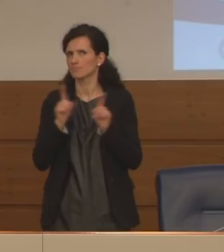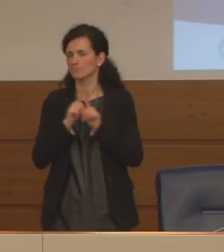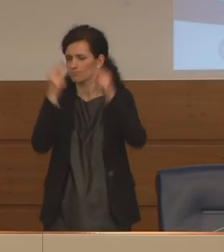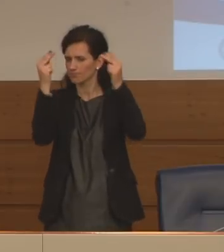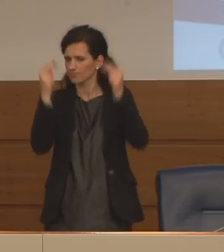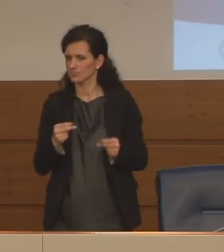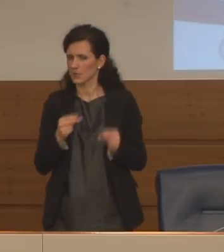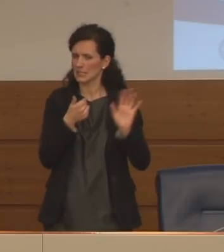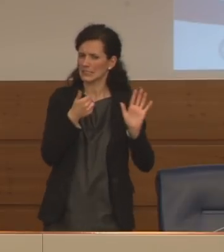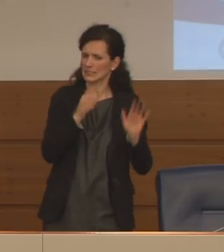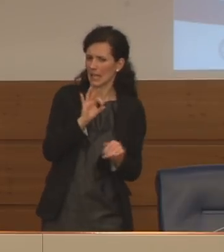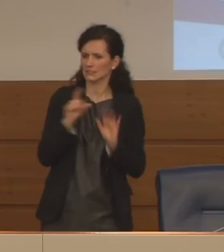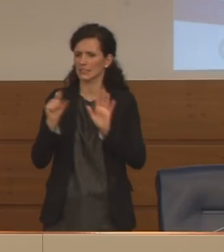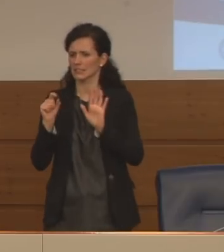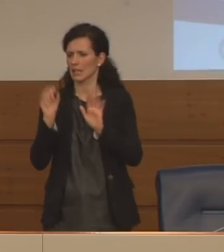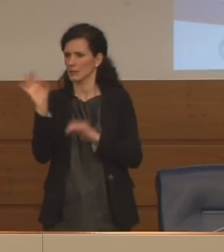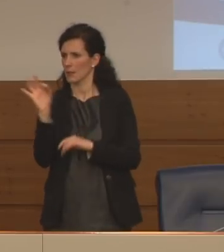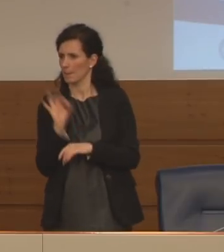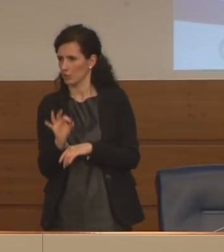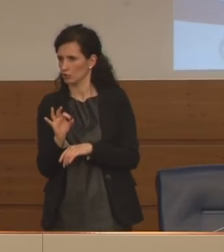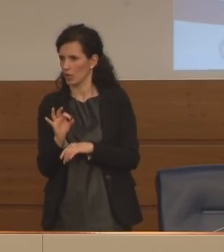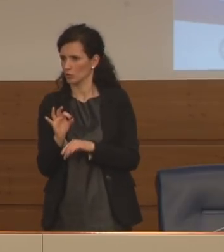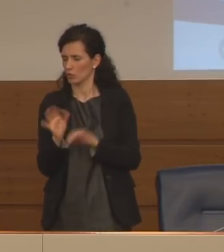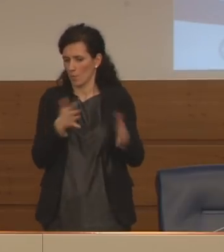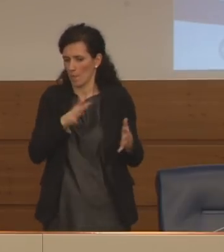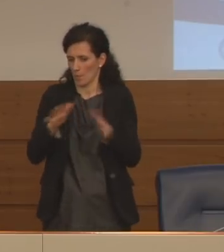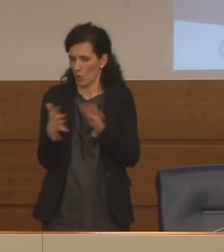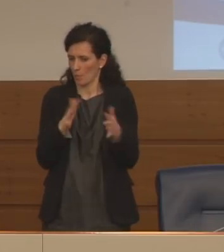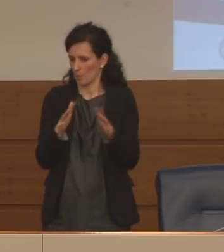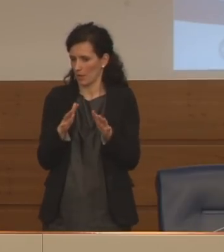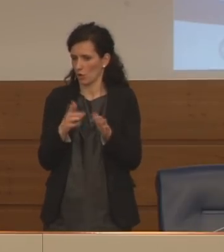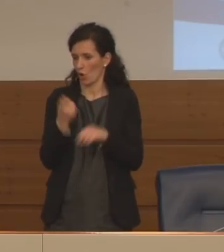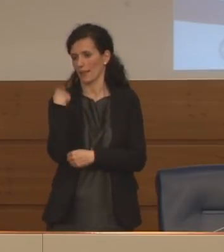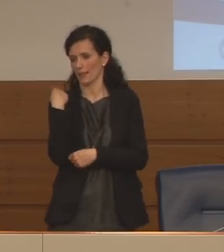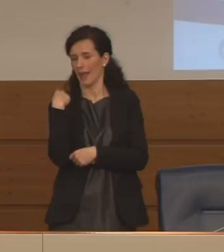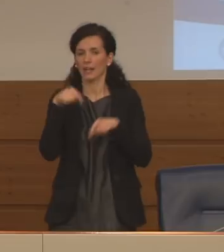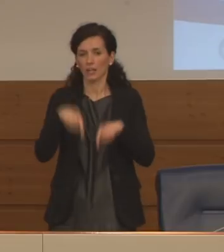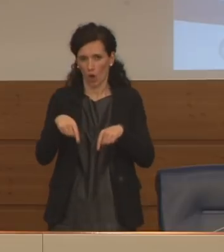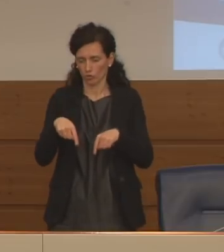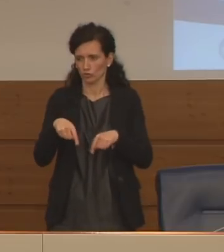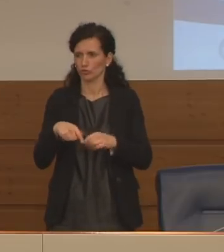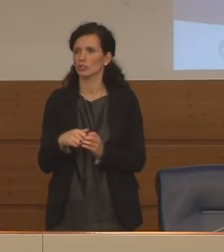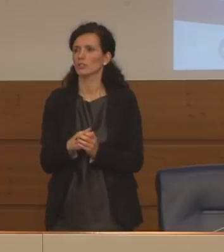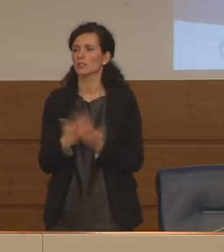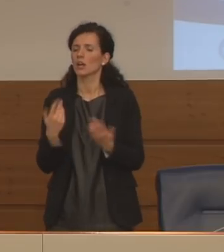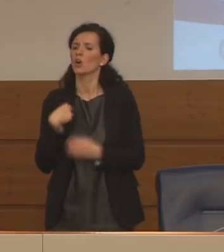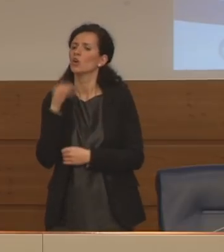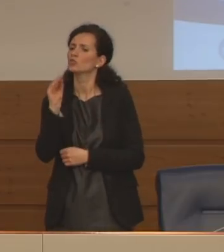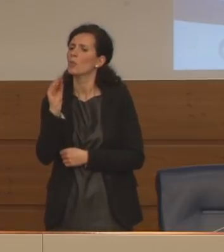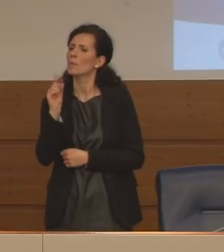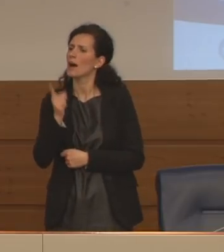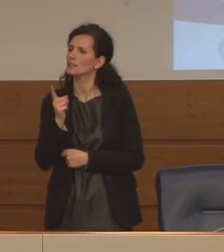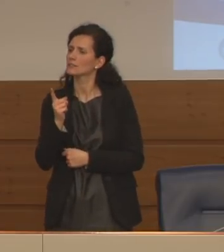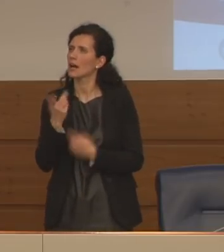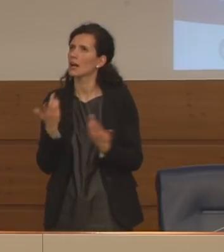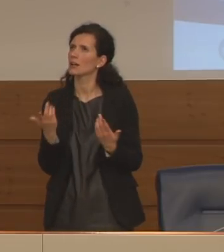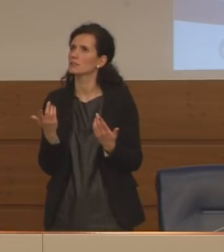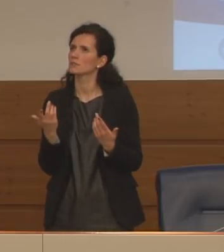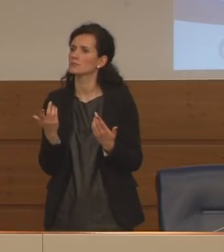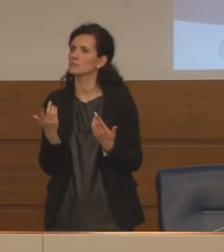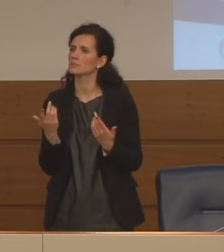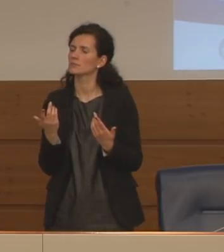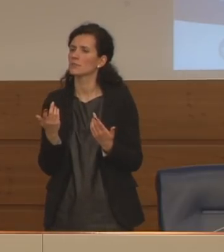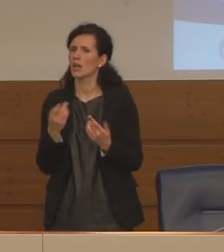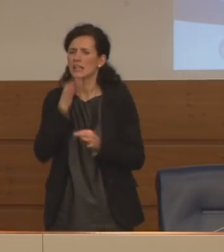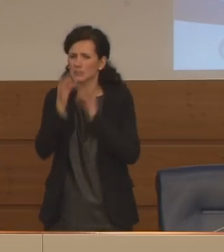e il 70 per cento sia confrontando i dati ieri e quelli di oggi e la domanda è questa si è trovata una spiegazione perché